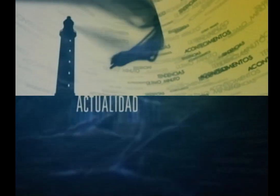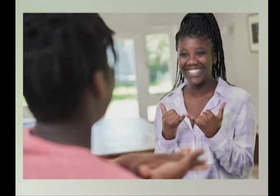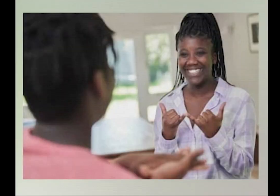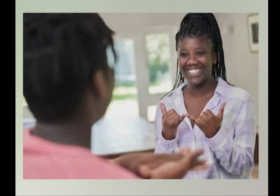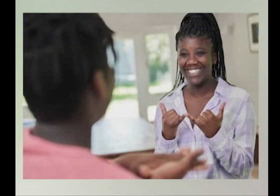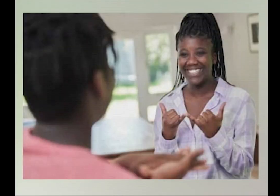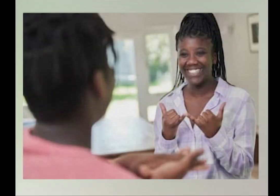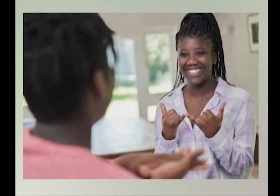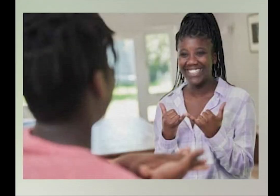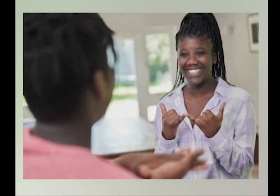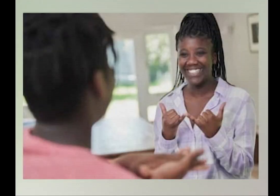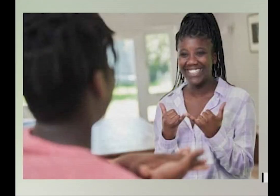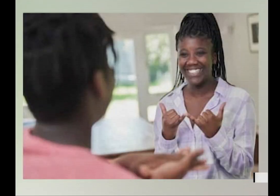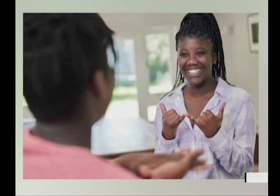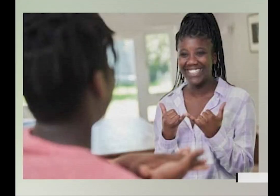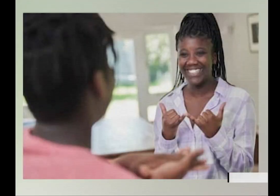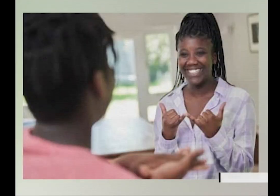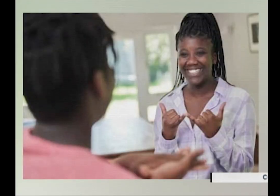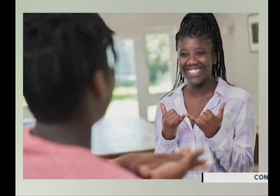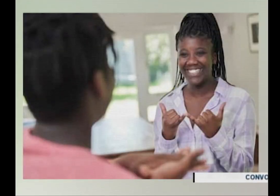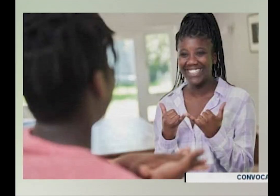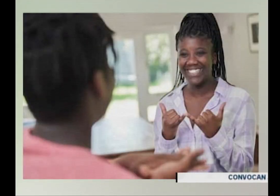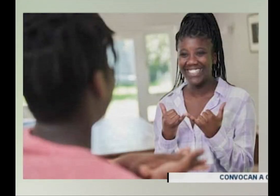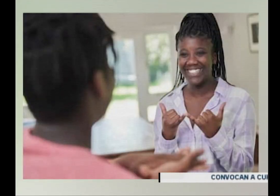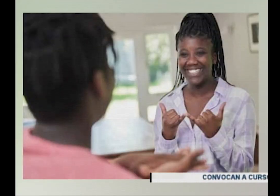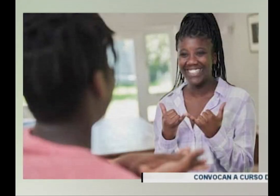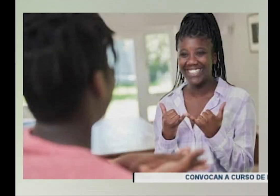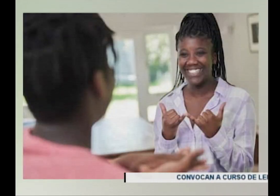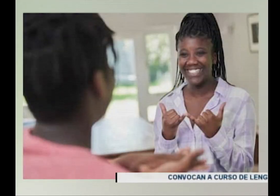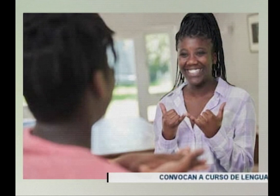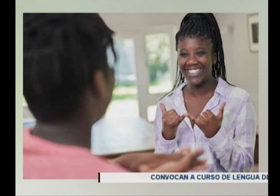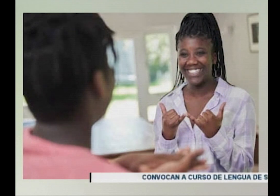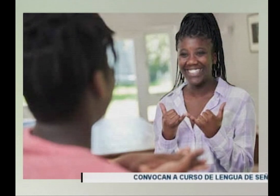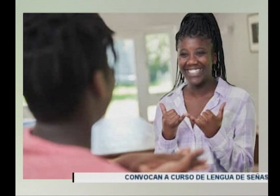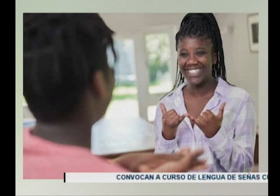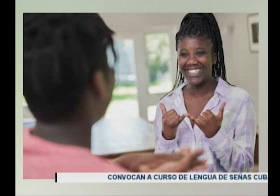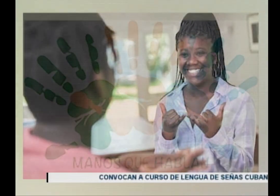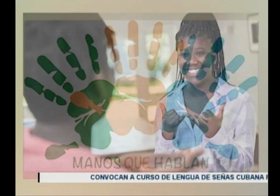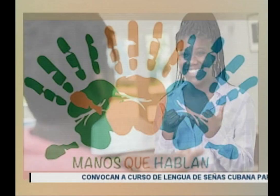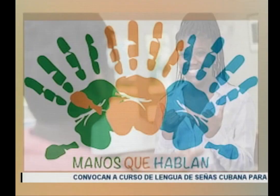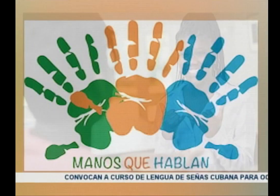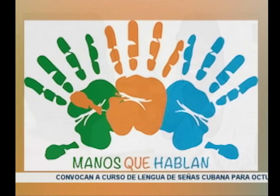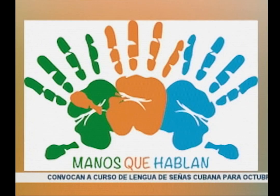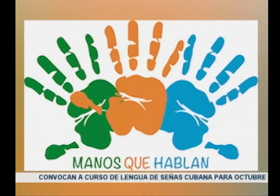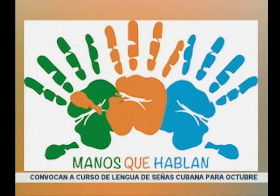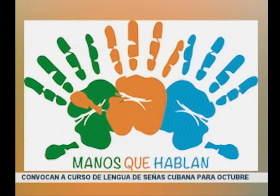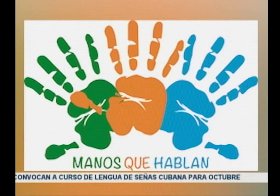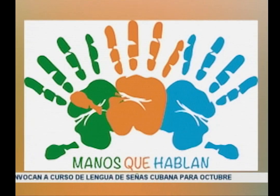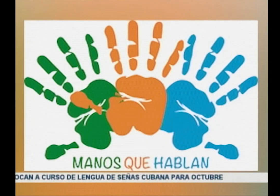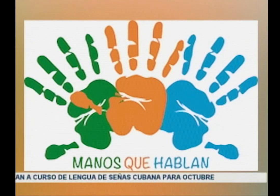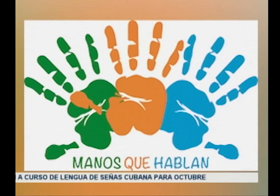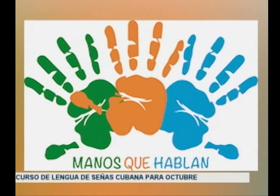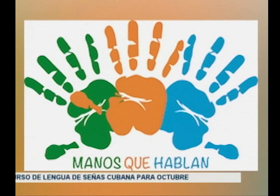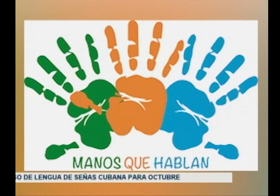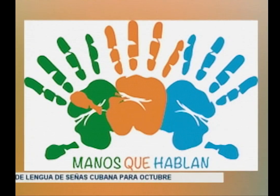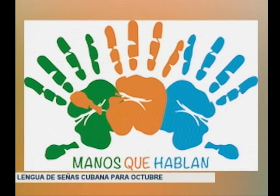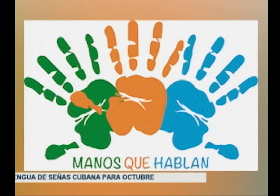Las personas oyentes de La Habana interesadas en obtener los conocimientos elementales de la lengua de señas cubana LSC tienen la oportunidad de